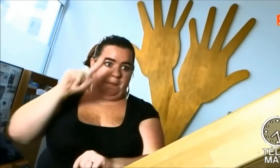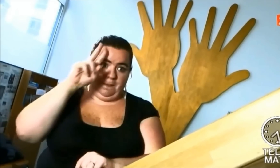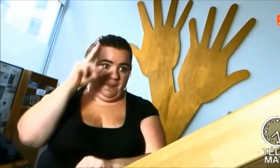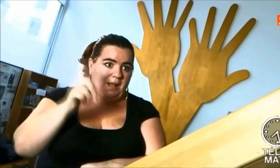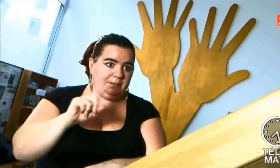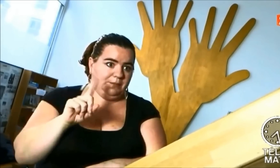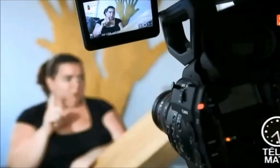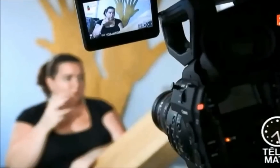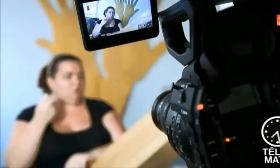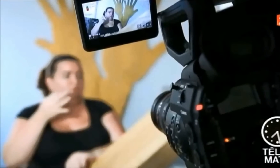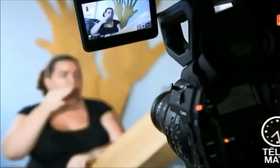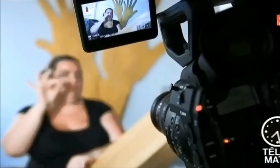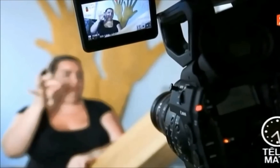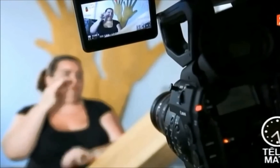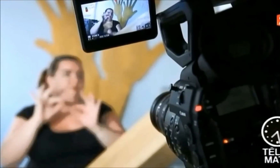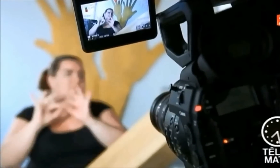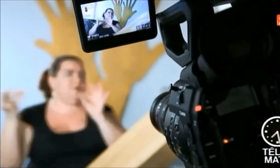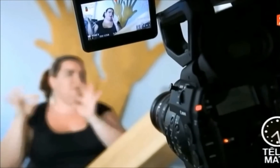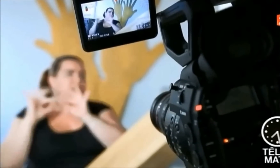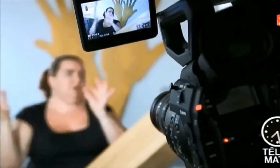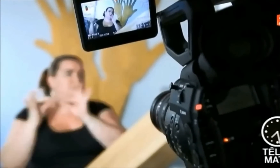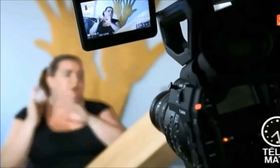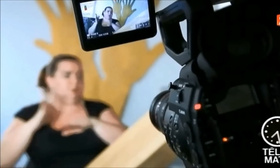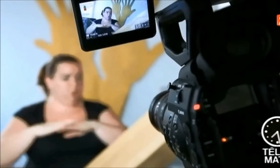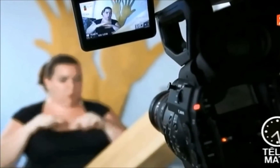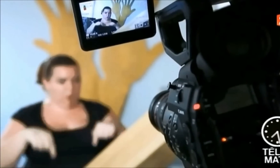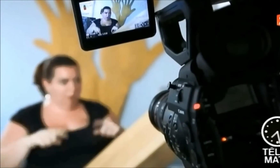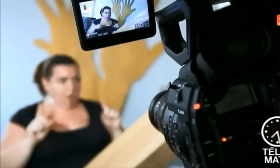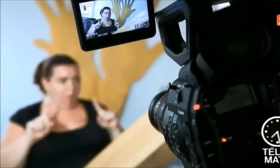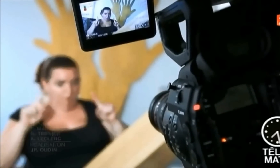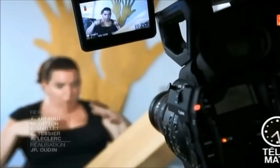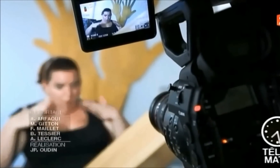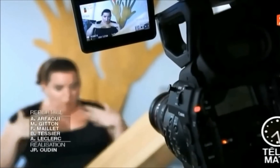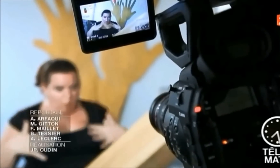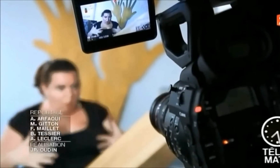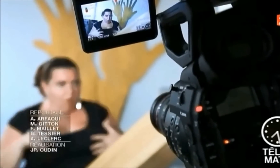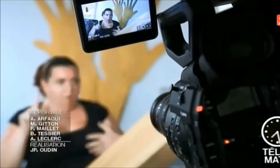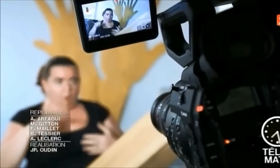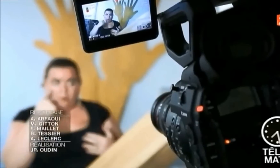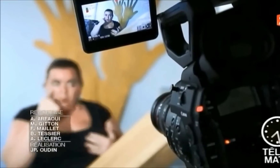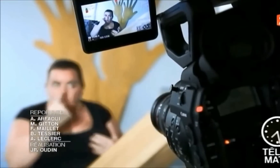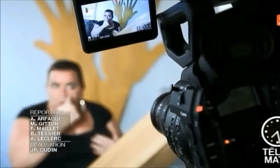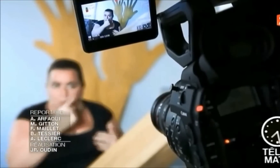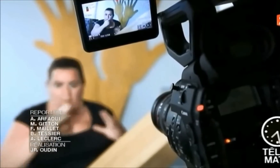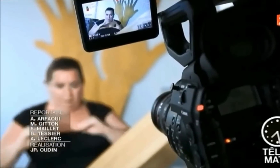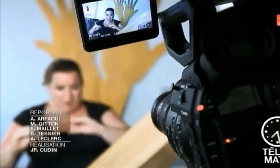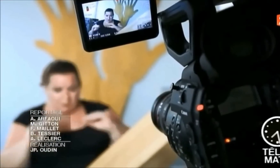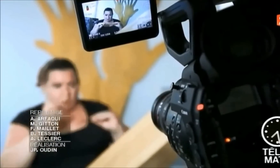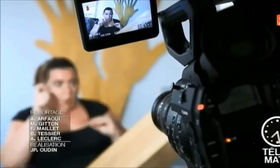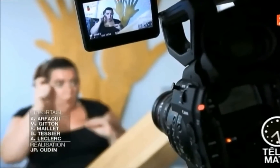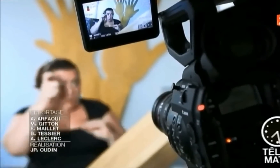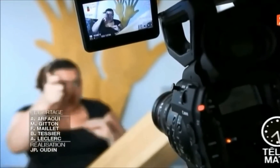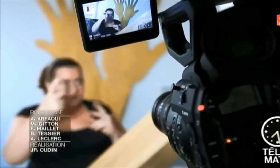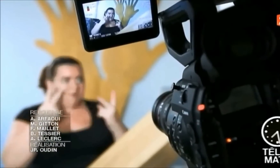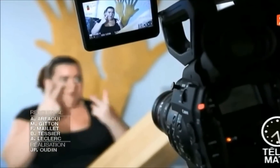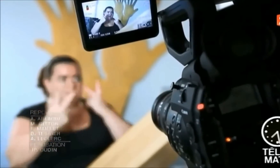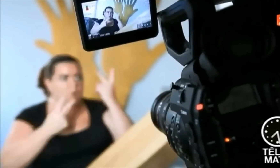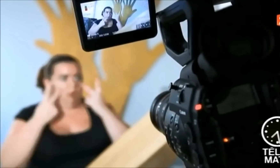visage. Souvent, les entendants parlent, utilisent des mots, mais ils n'utilisent pas leur corps. Là, il faut vraiment utiliser le regard,